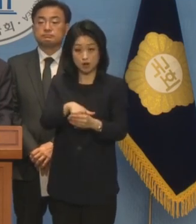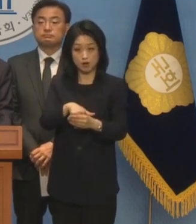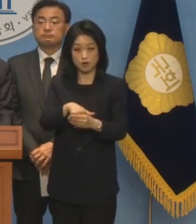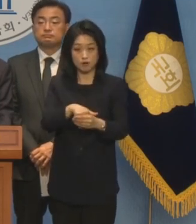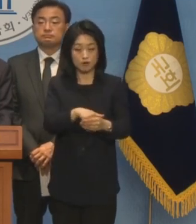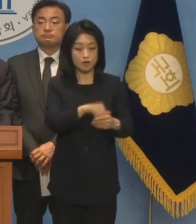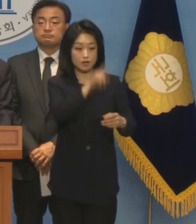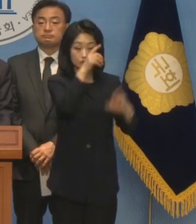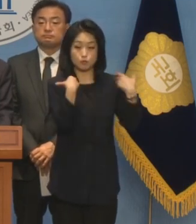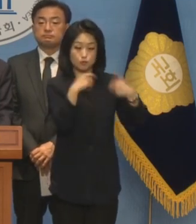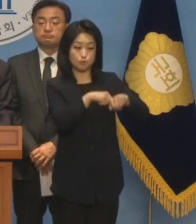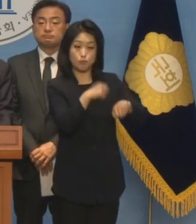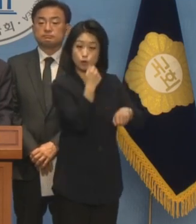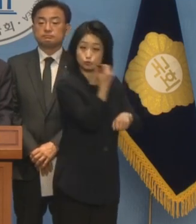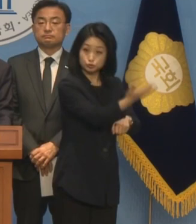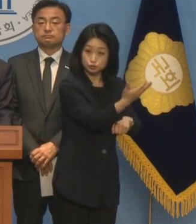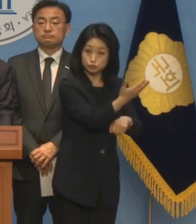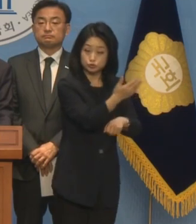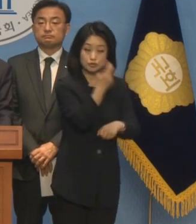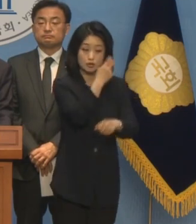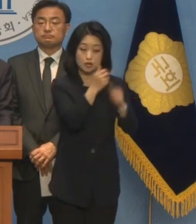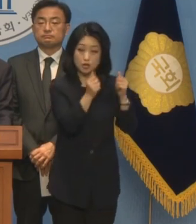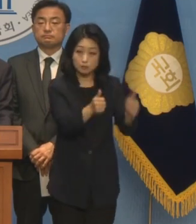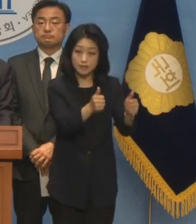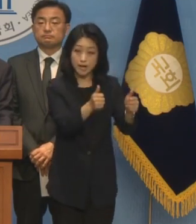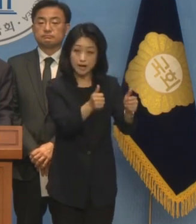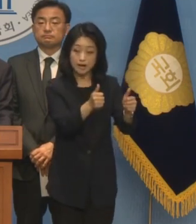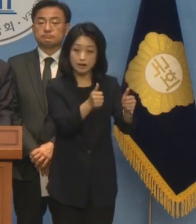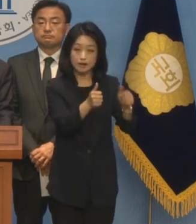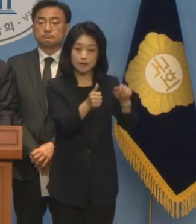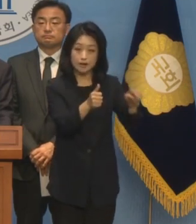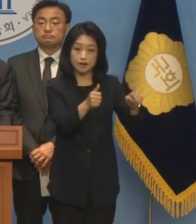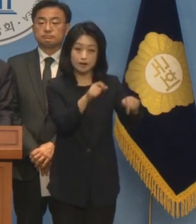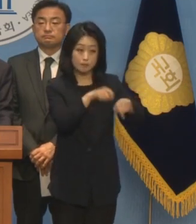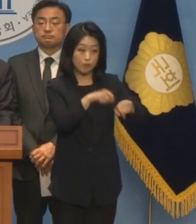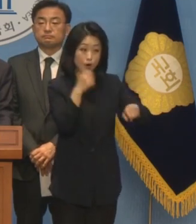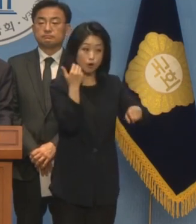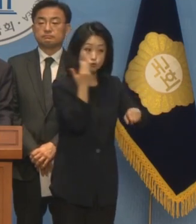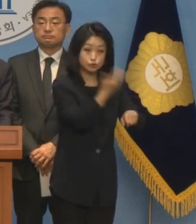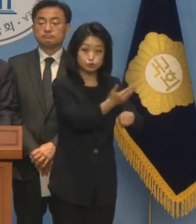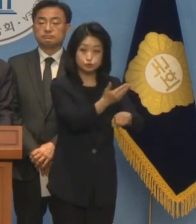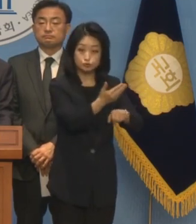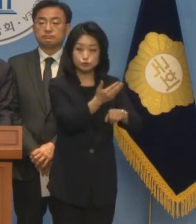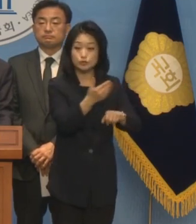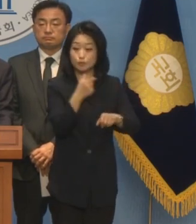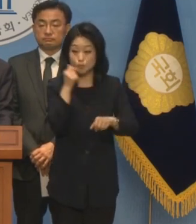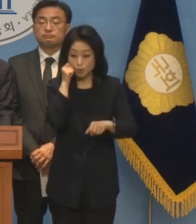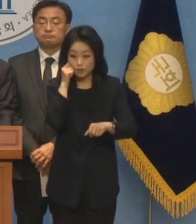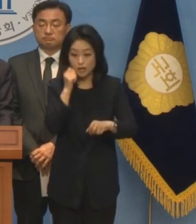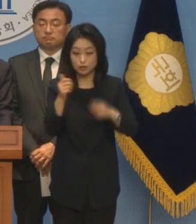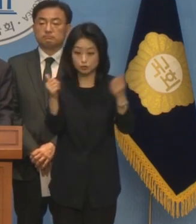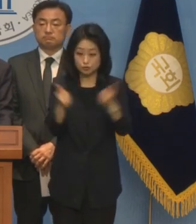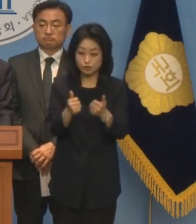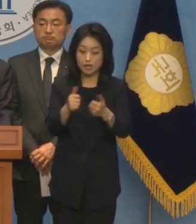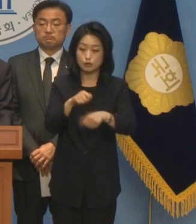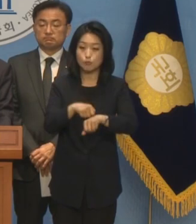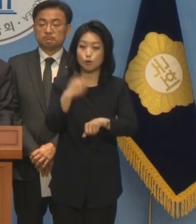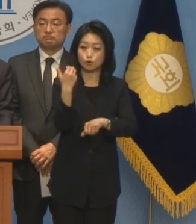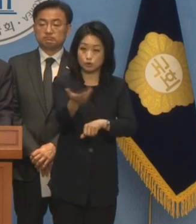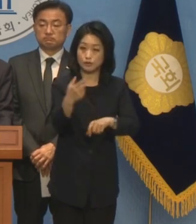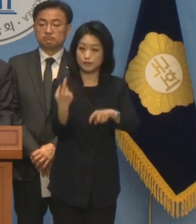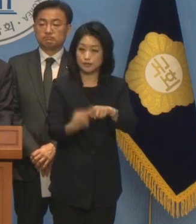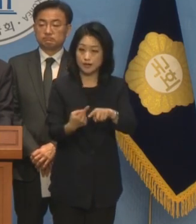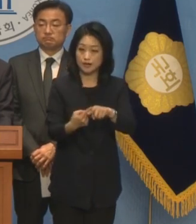닙 검찰 독재를 견제하지 못한 무기력한 국회 또한 심판한 것입니다 국민은